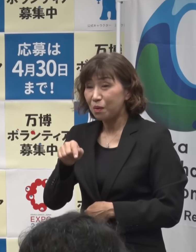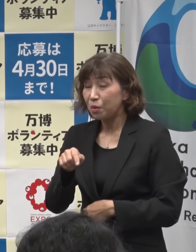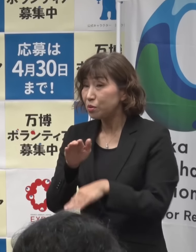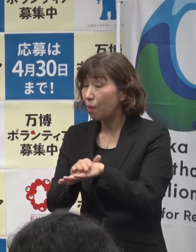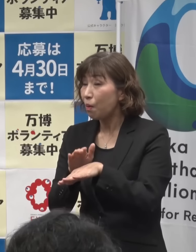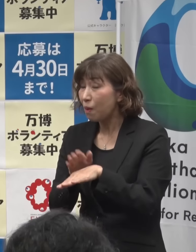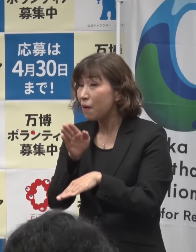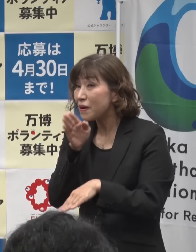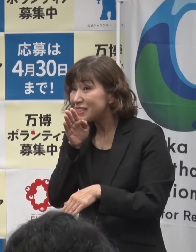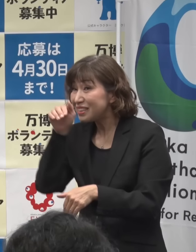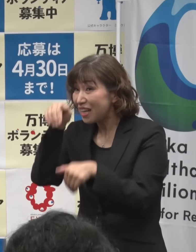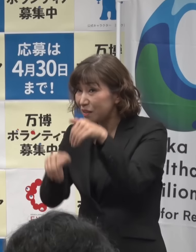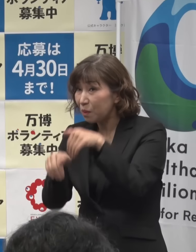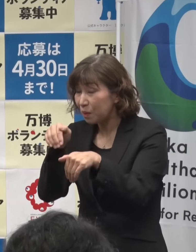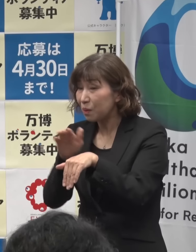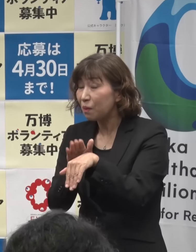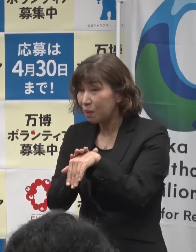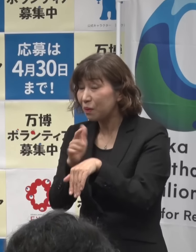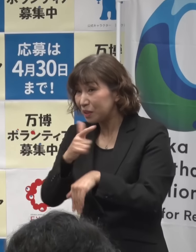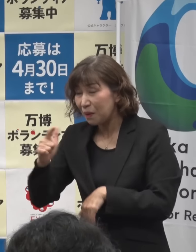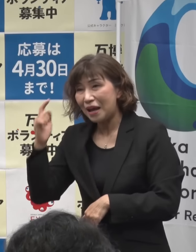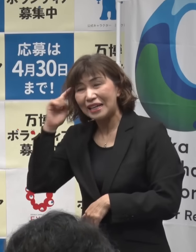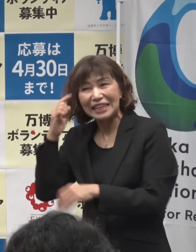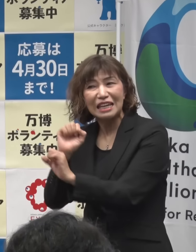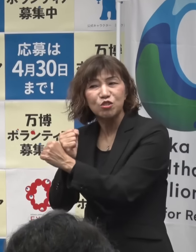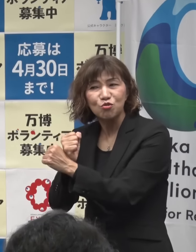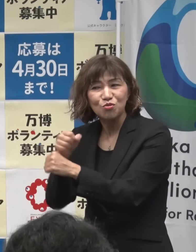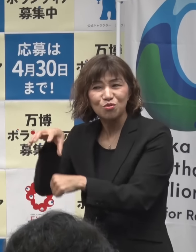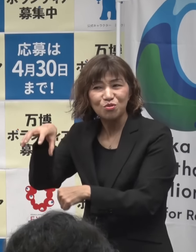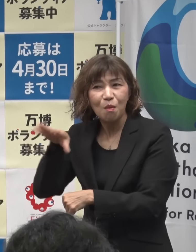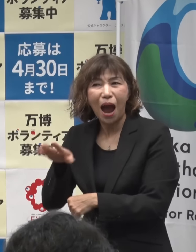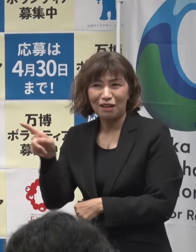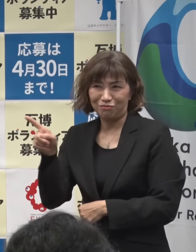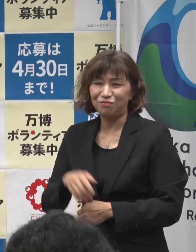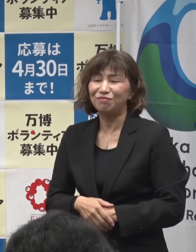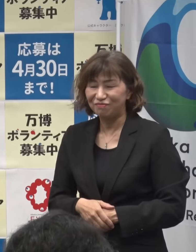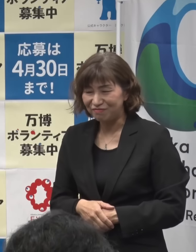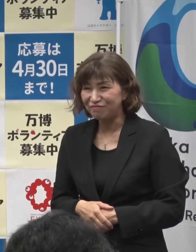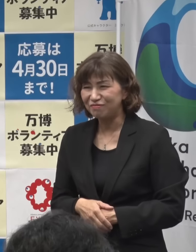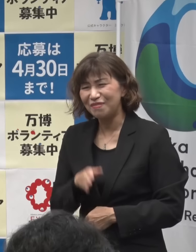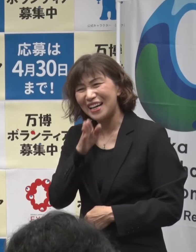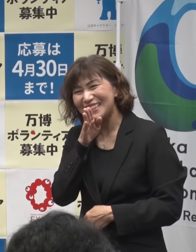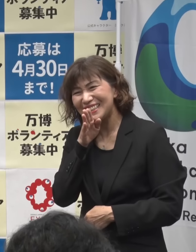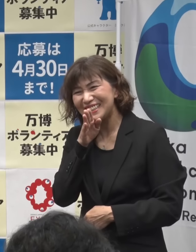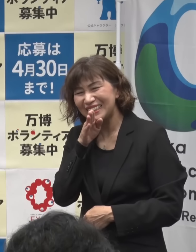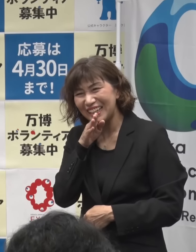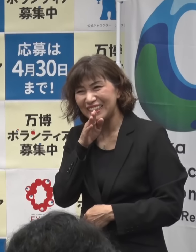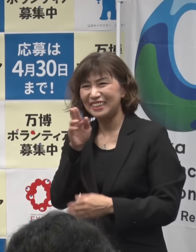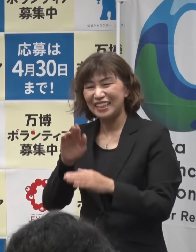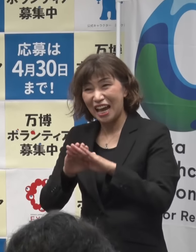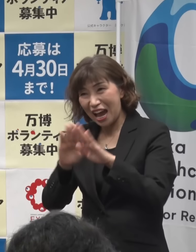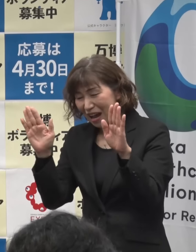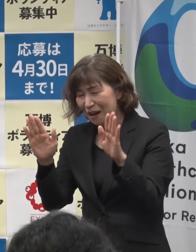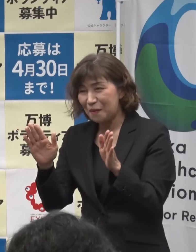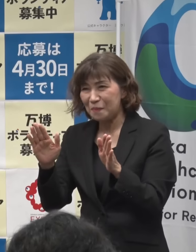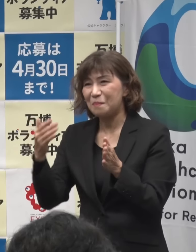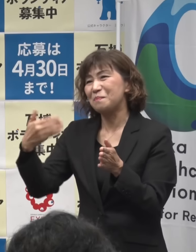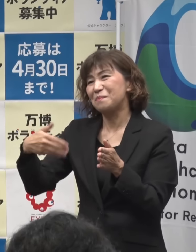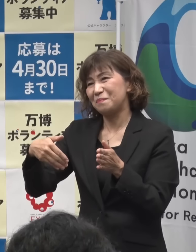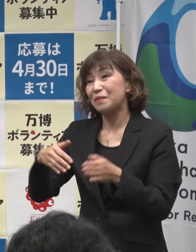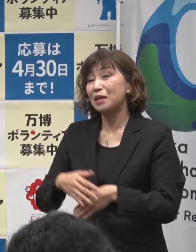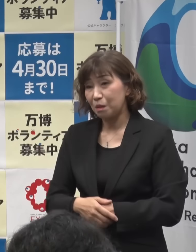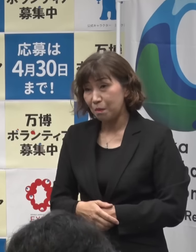るんですけどね、実はあのただ、まあ、なかなかあの採用はされてないところですけど、僕は